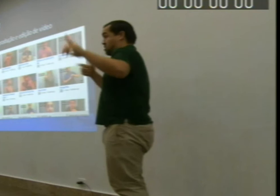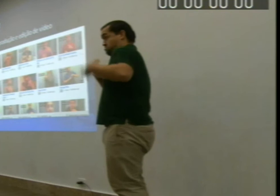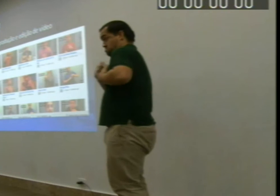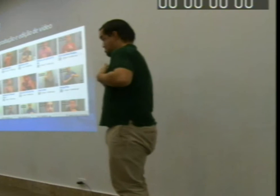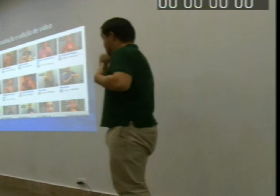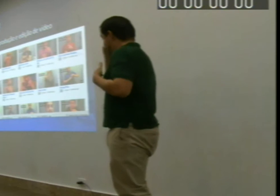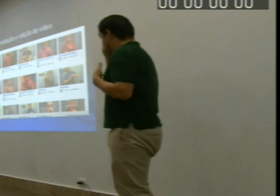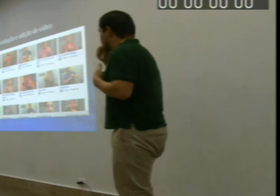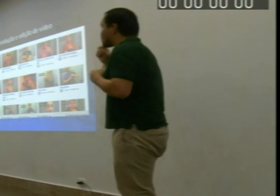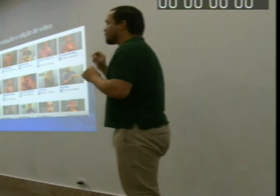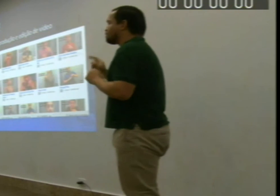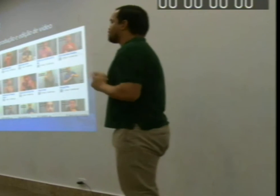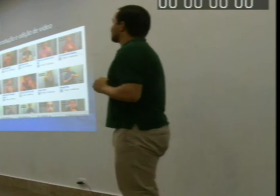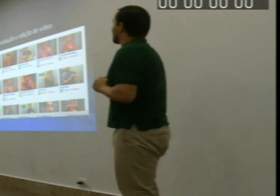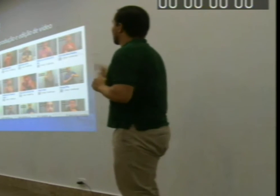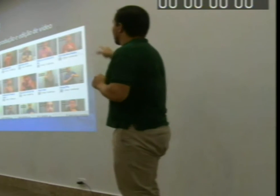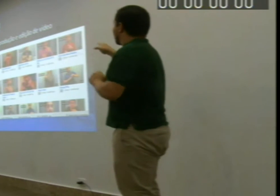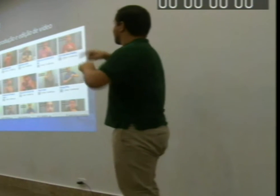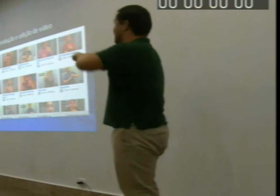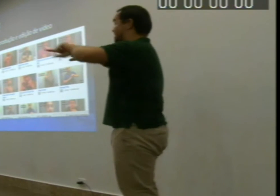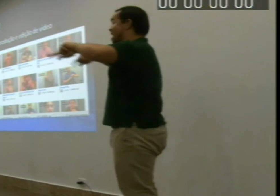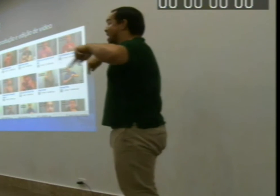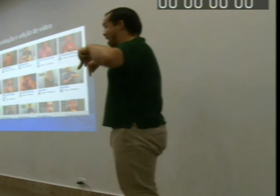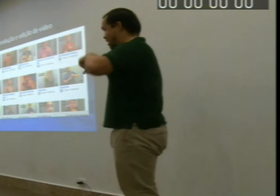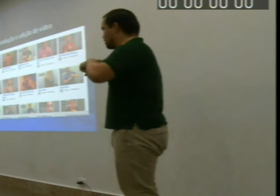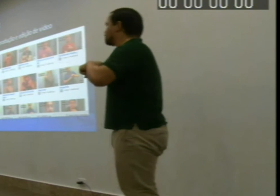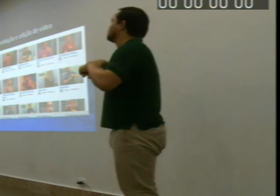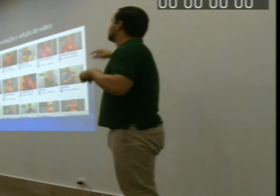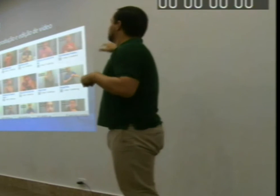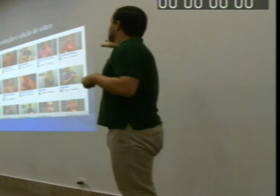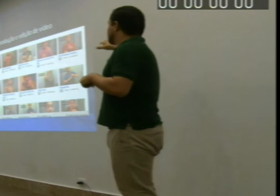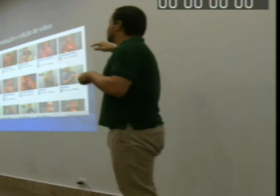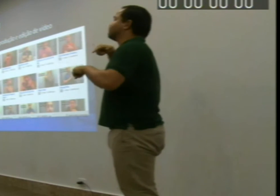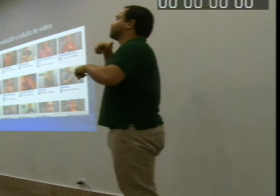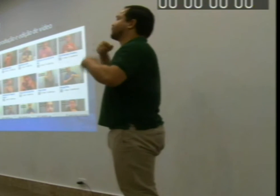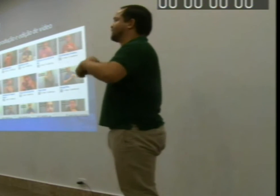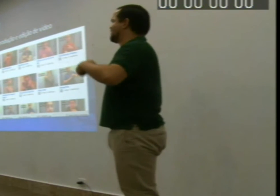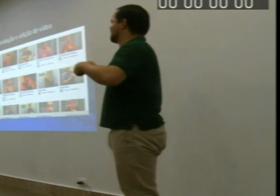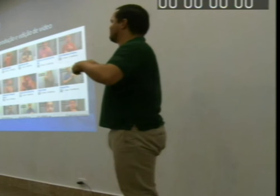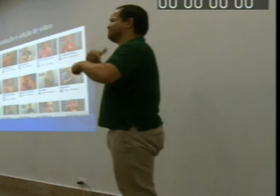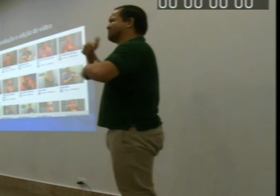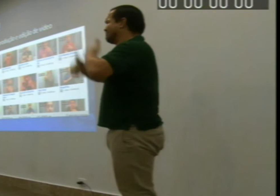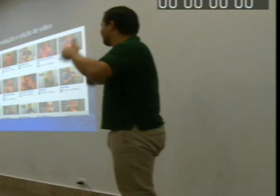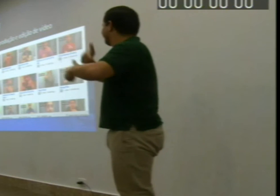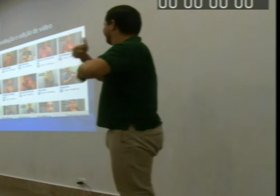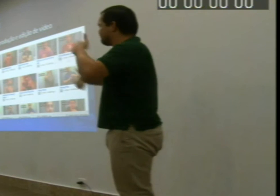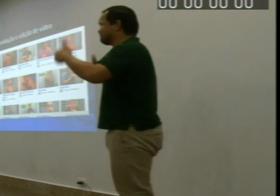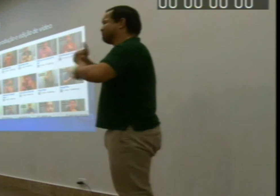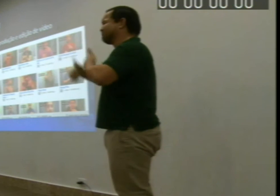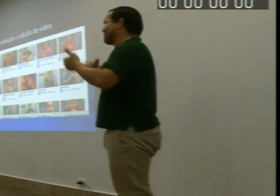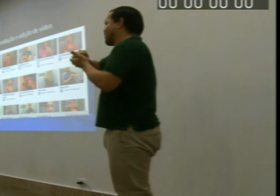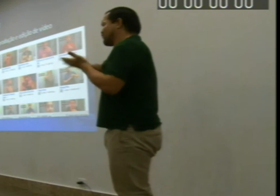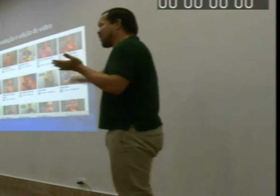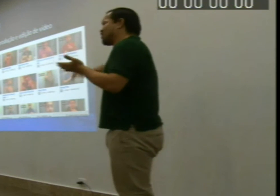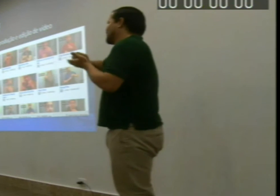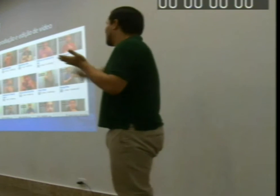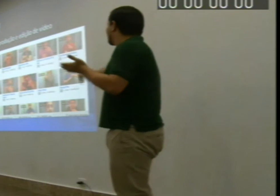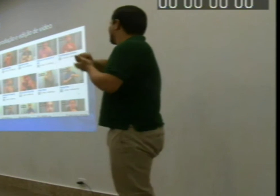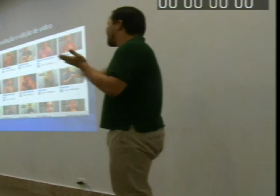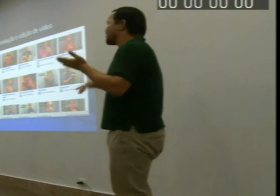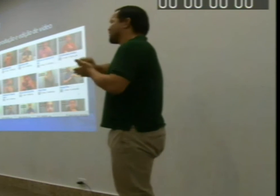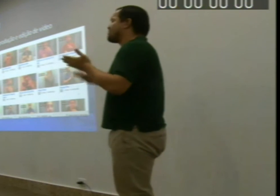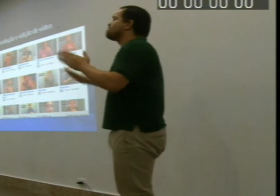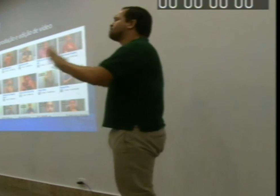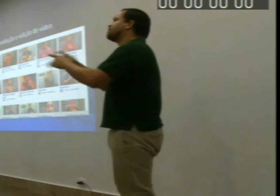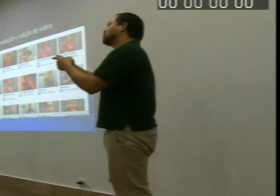de Libras Aqui no Brasil é diferente é uma sala que precisa muito trabalho